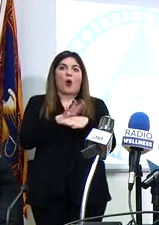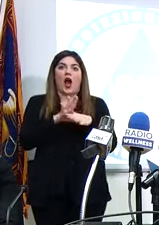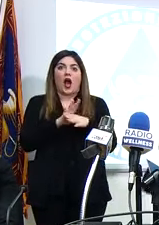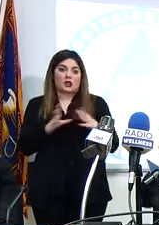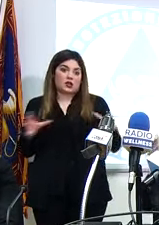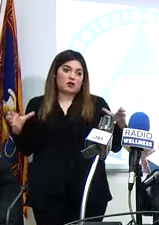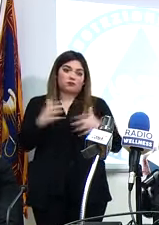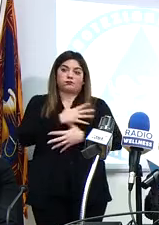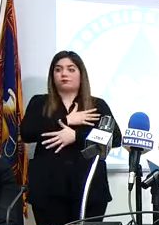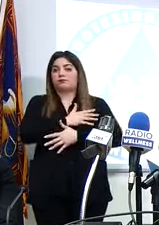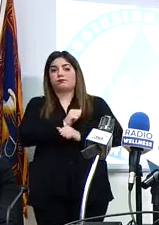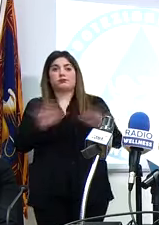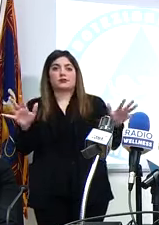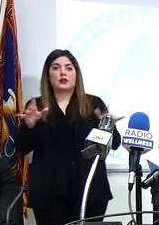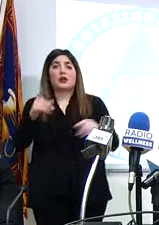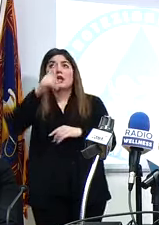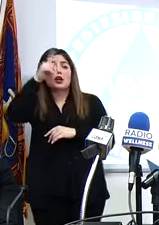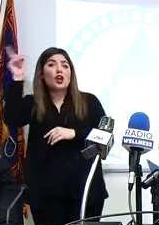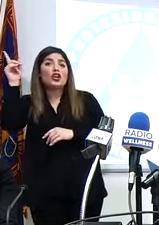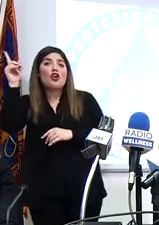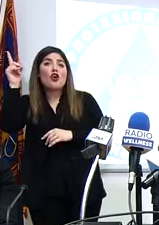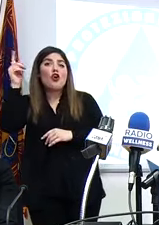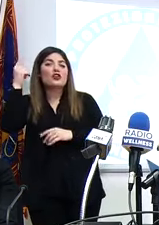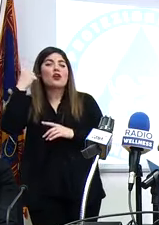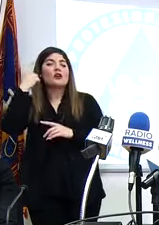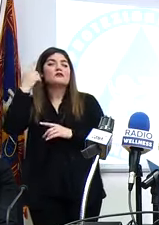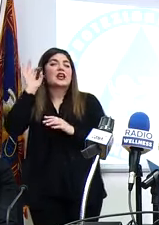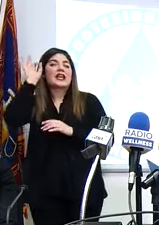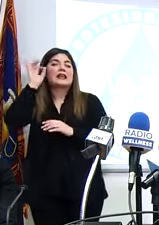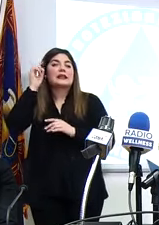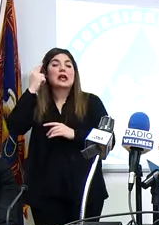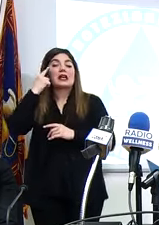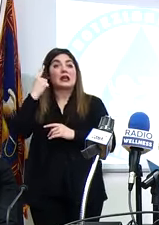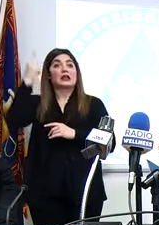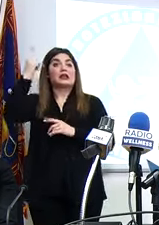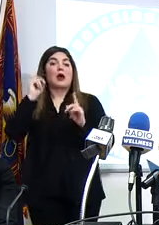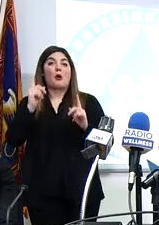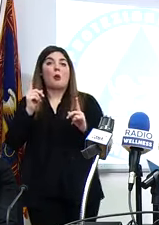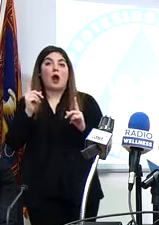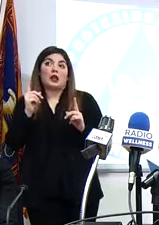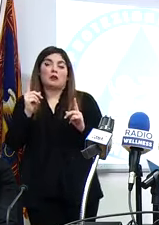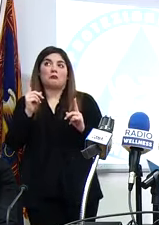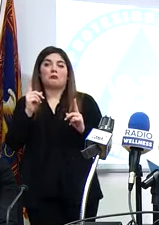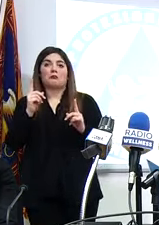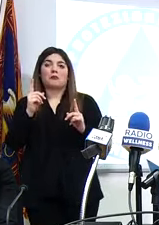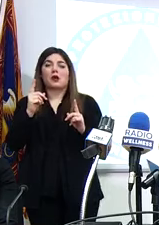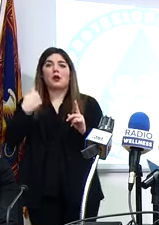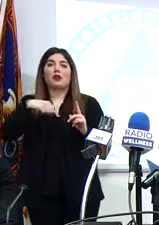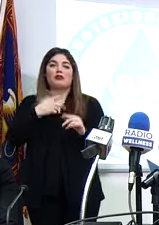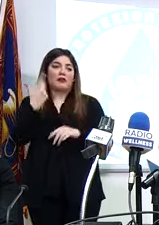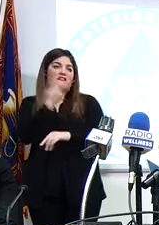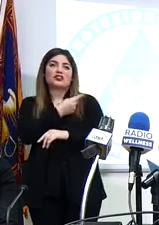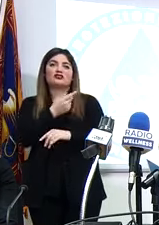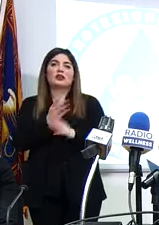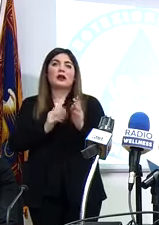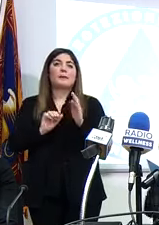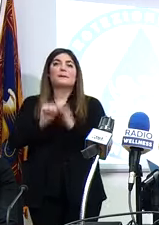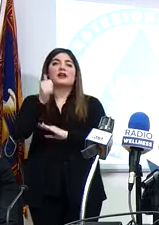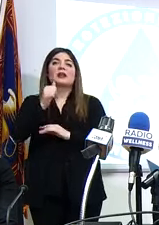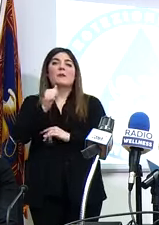vecchietti, e noi non c'è niente da fare. Avevano già visto quello che era successo in Lombardia, in Italia anche. Ha